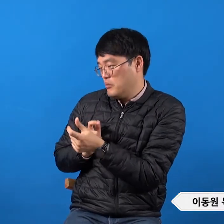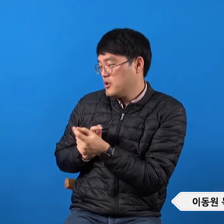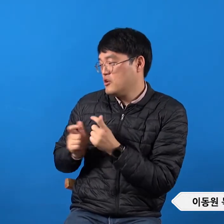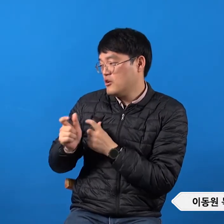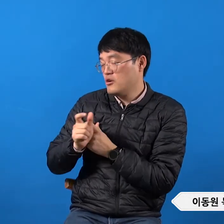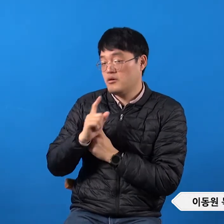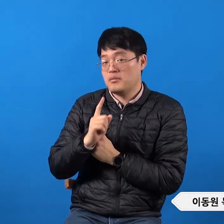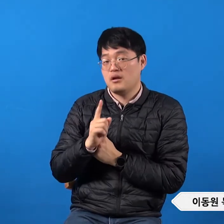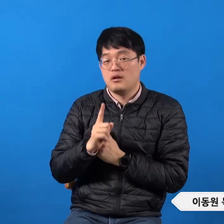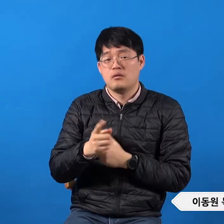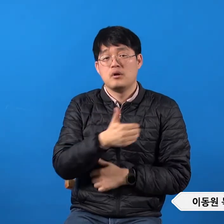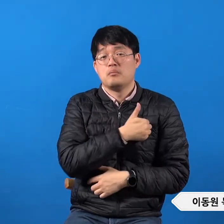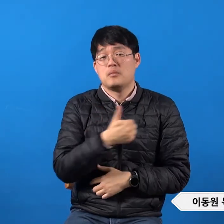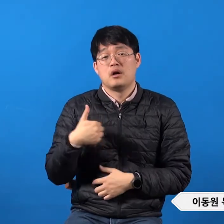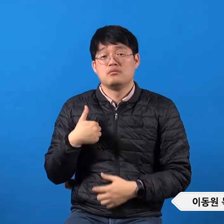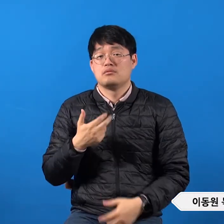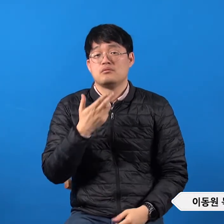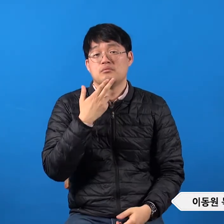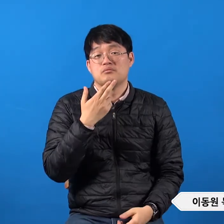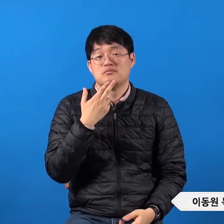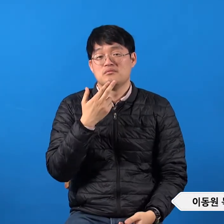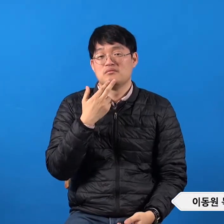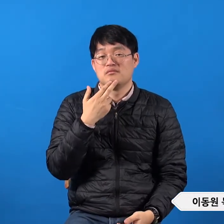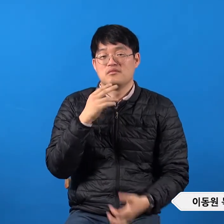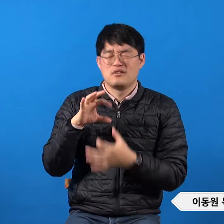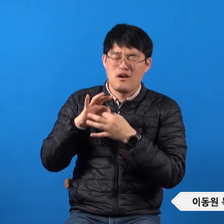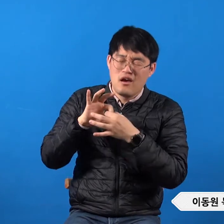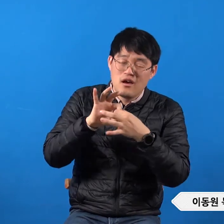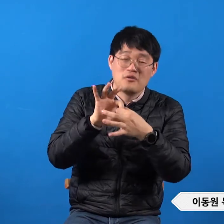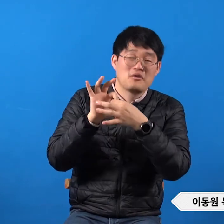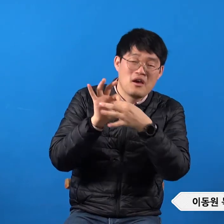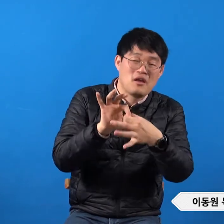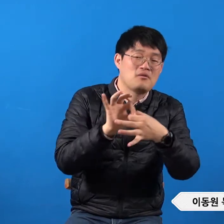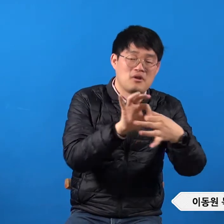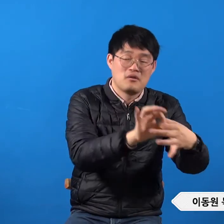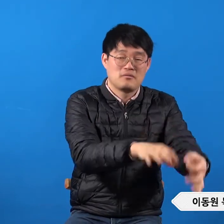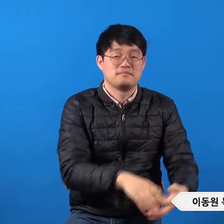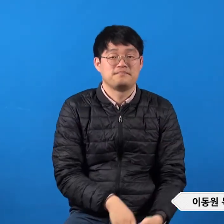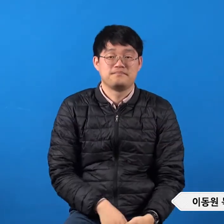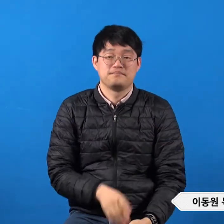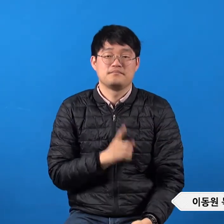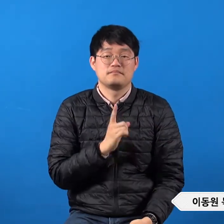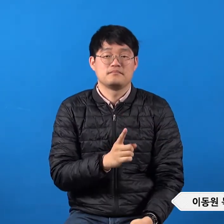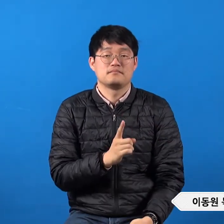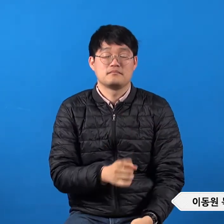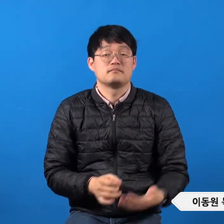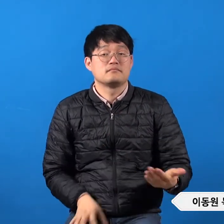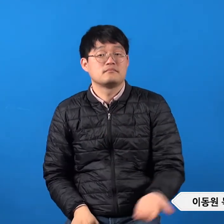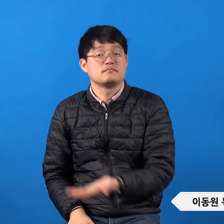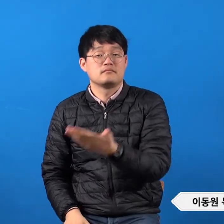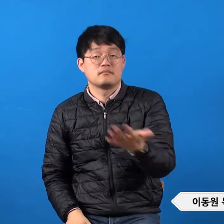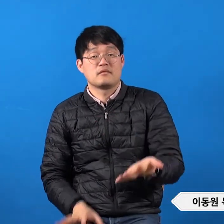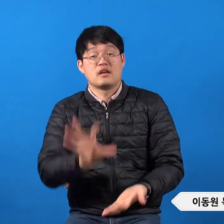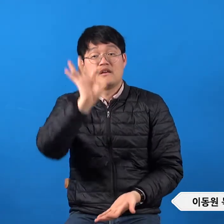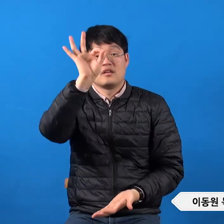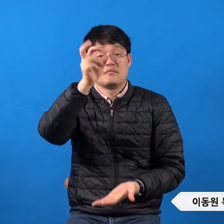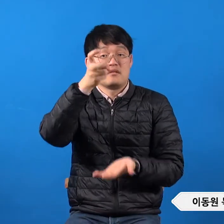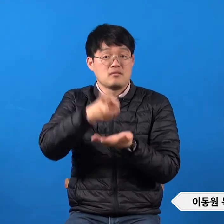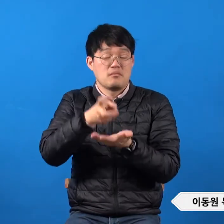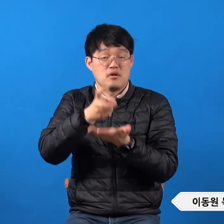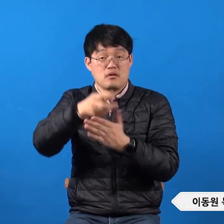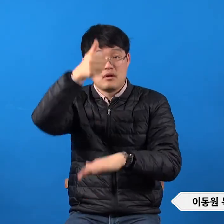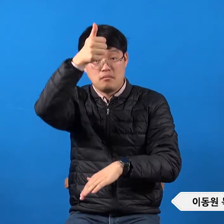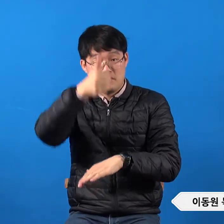조금만 더 모으면 돼요. 근데 이게 끊임없죠. 이 조금만 더가. 네. 여러분, 십계명의